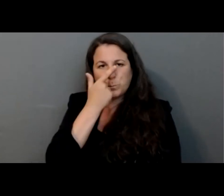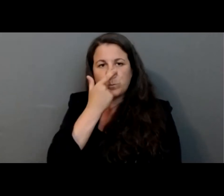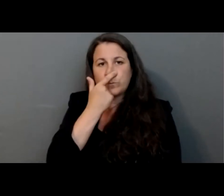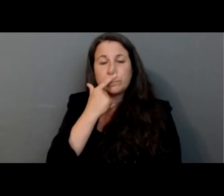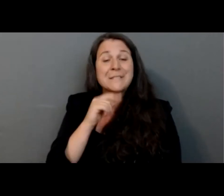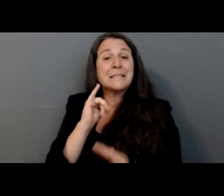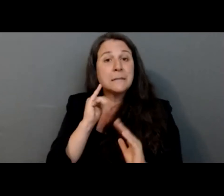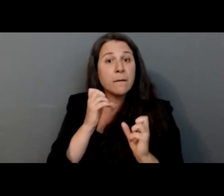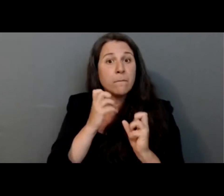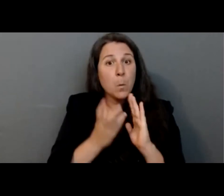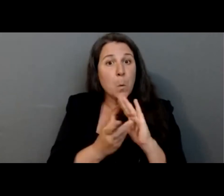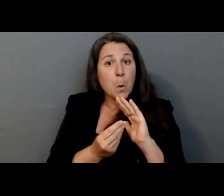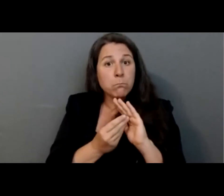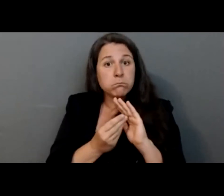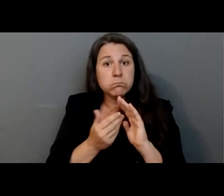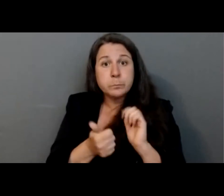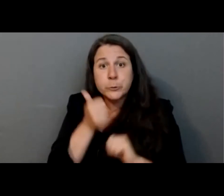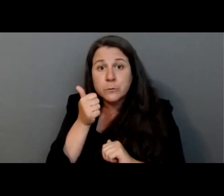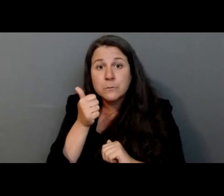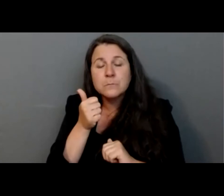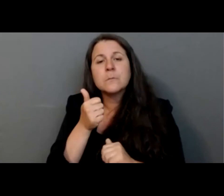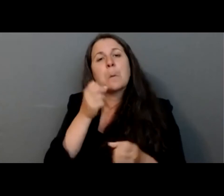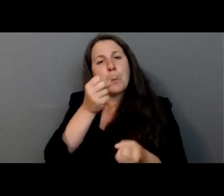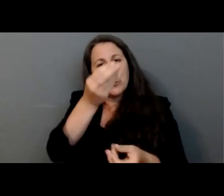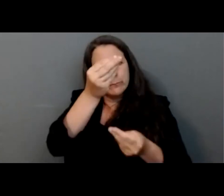il est possible d'écrire justement à l'adresse